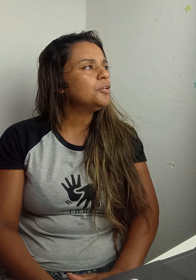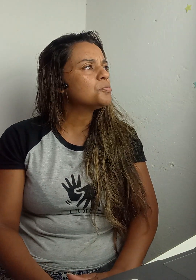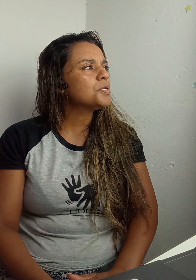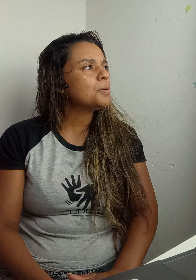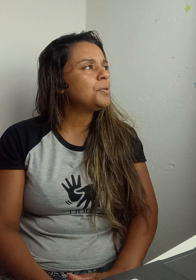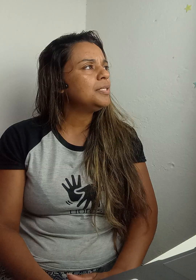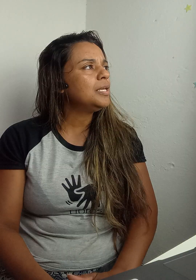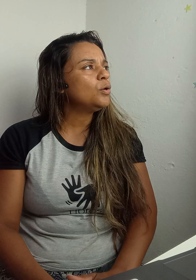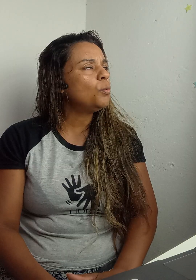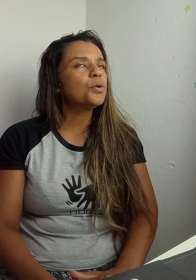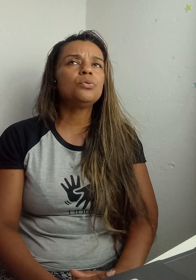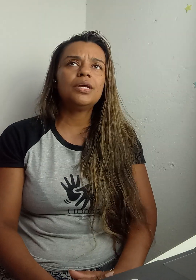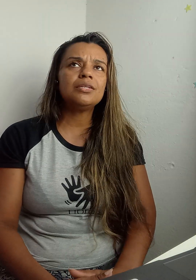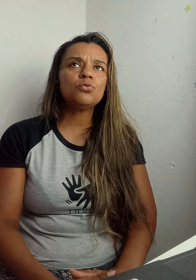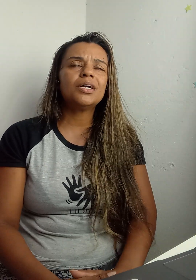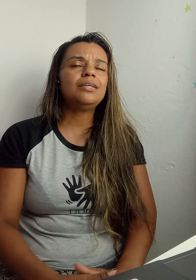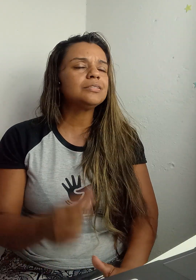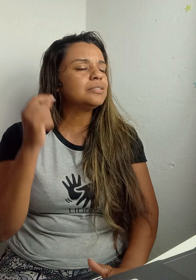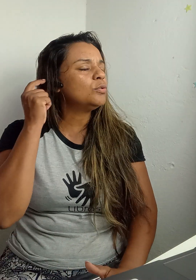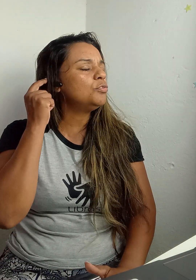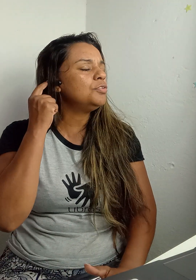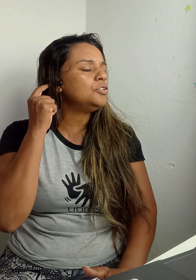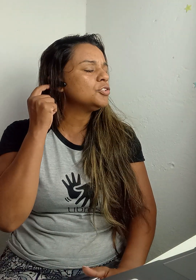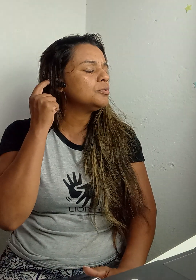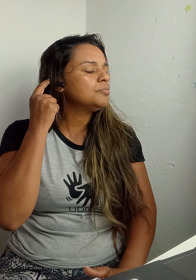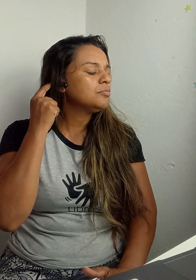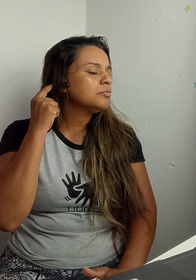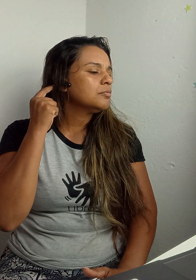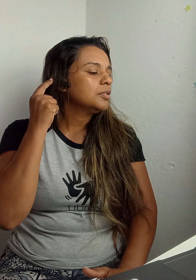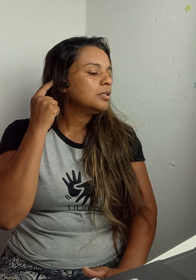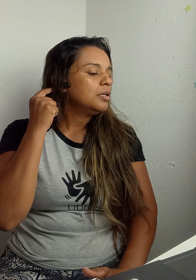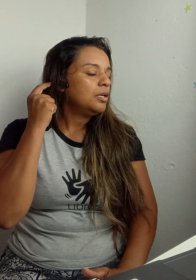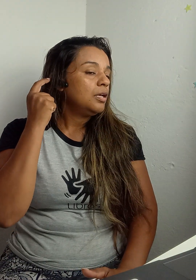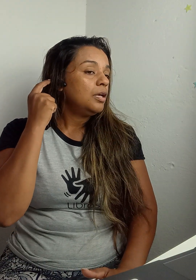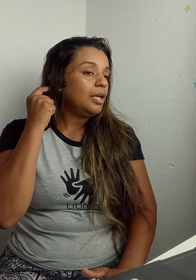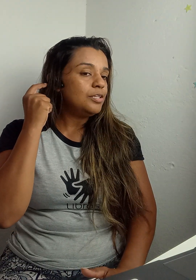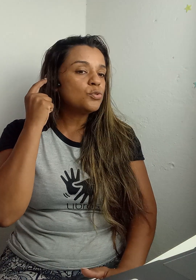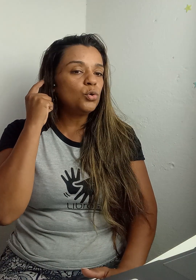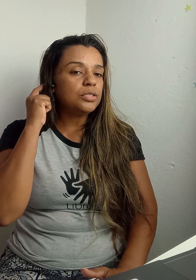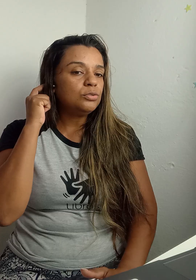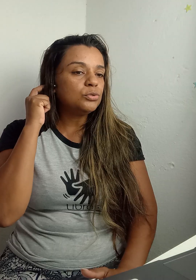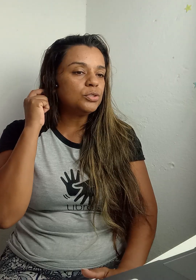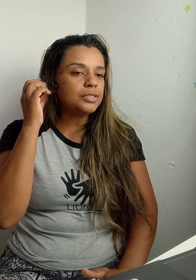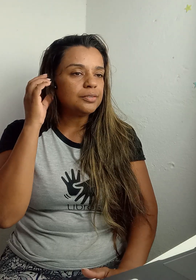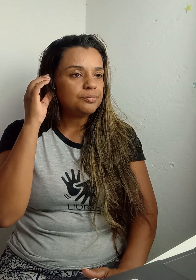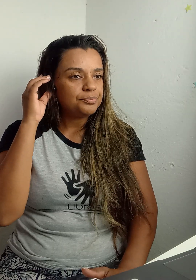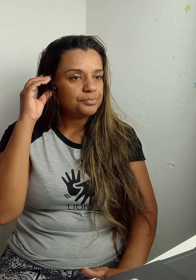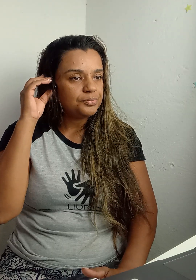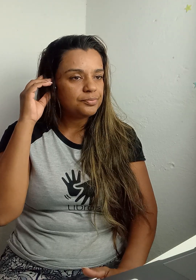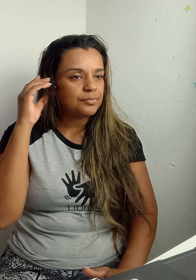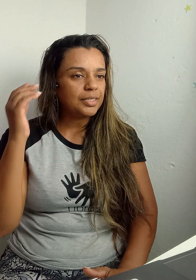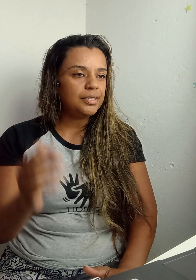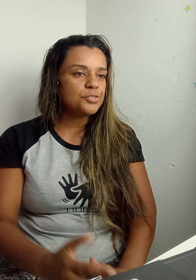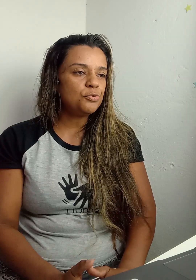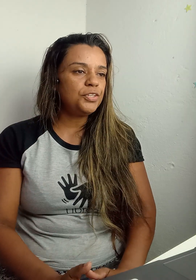caminhos para se aprender o português, uma criança ouvinte? Ela escuta, não escuta? Criança